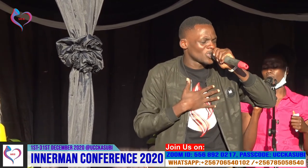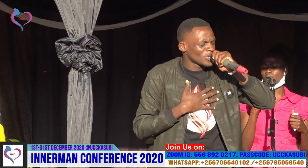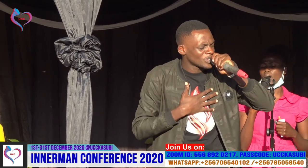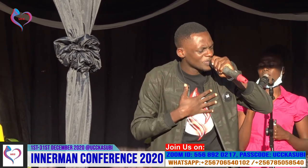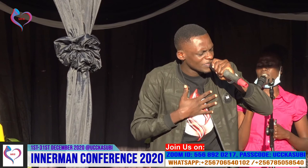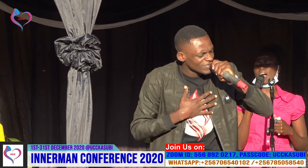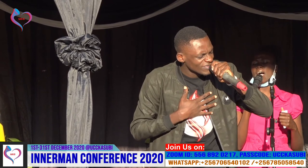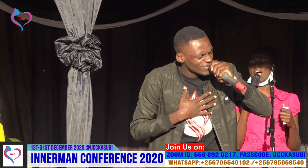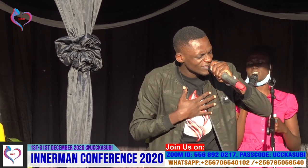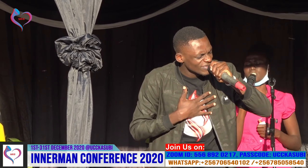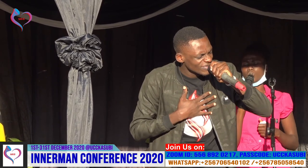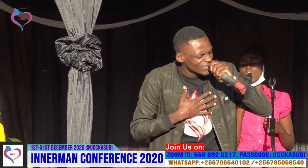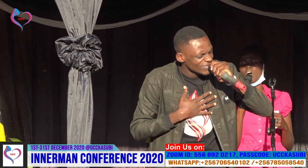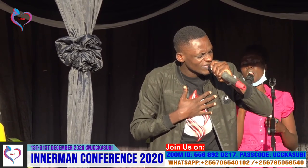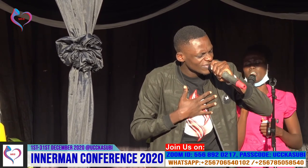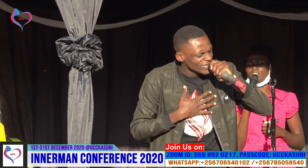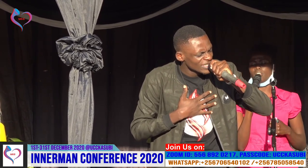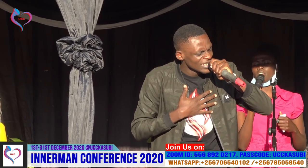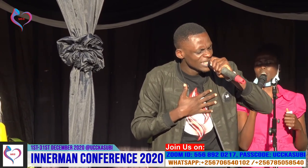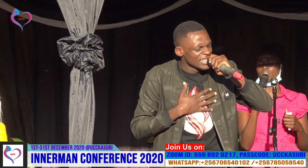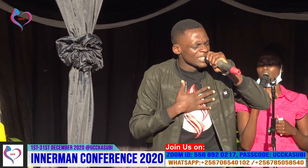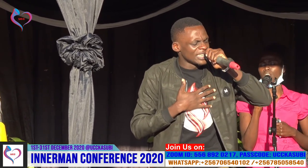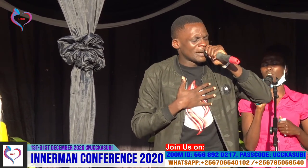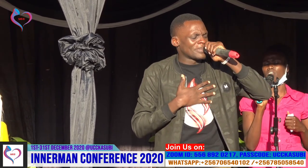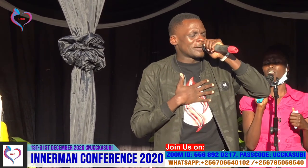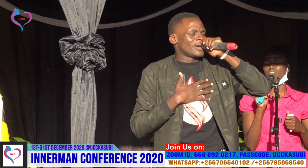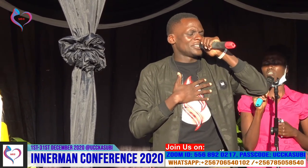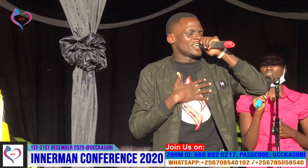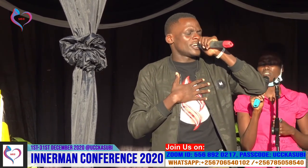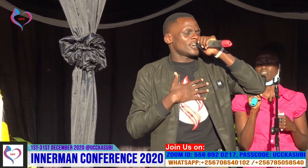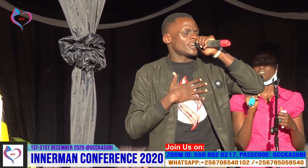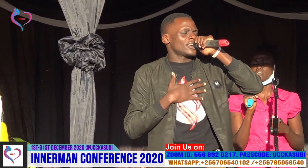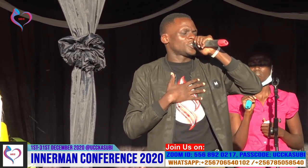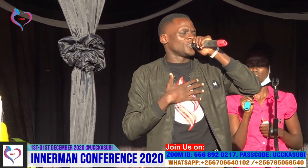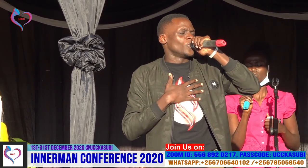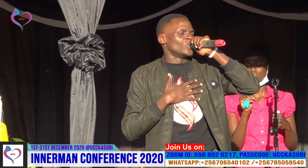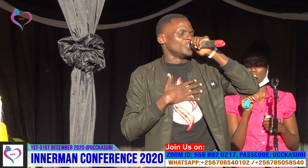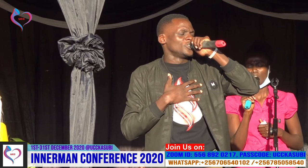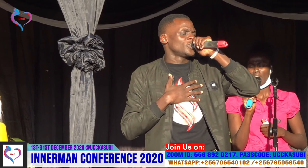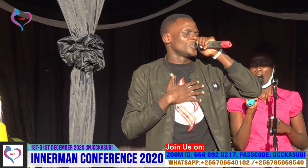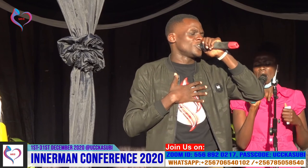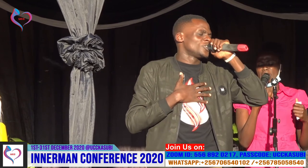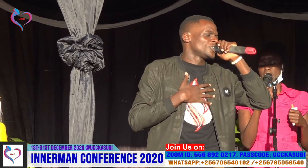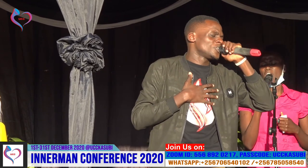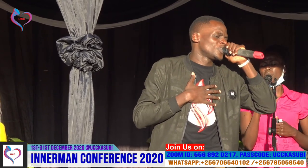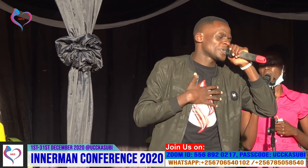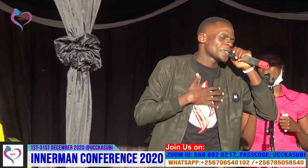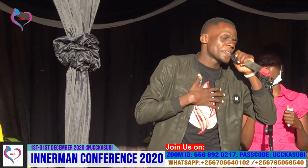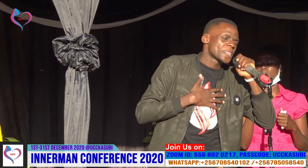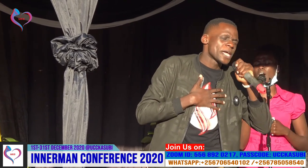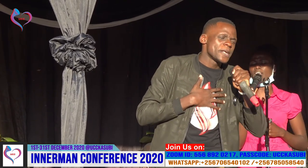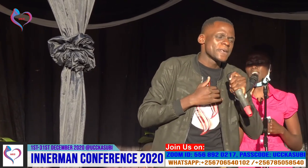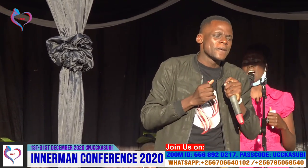Nyamba manye nti woli, nyamba manye nti woli.